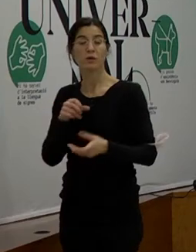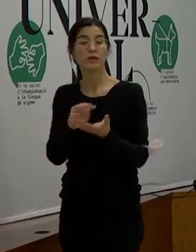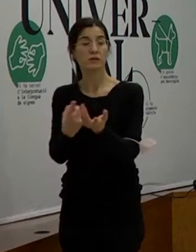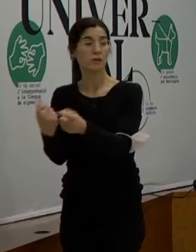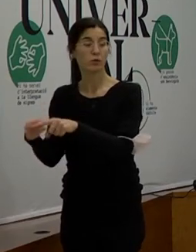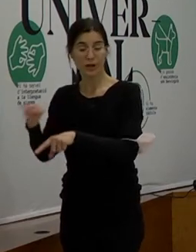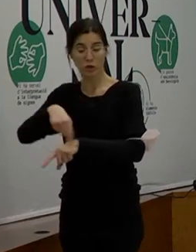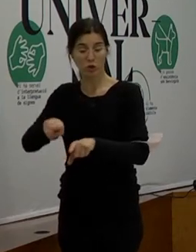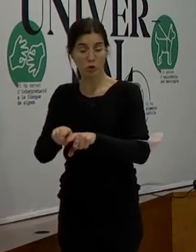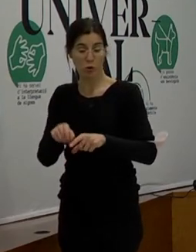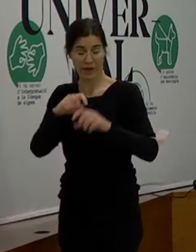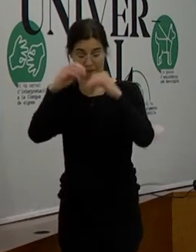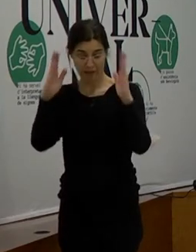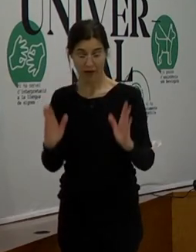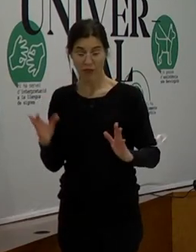entitat només